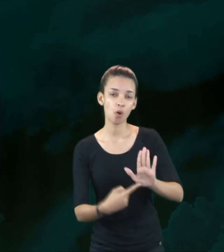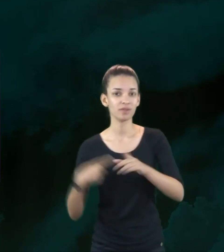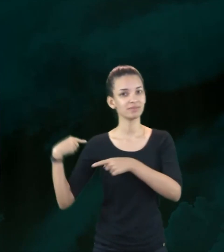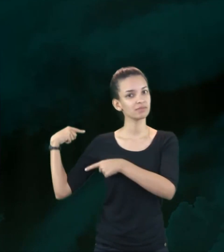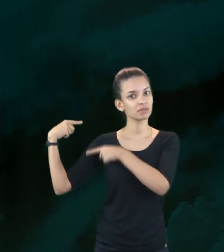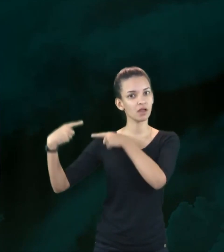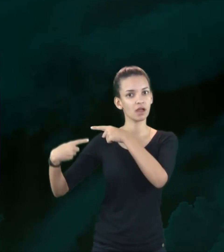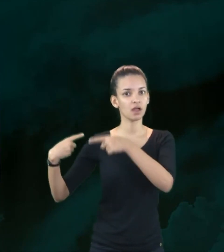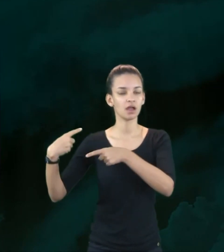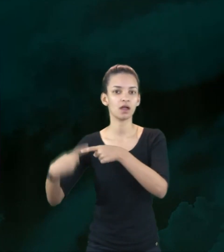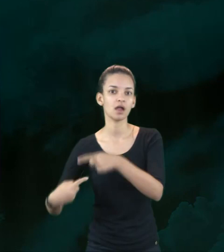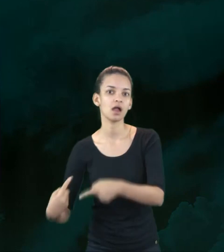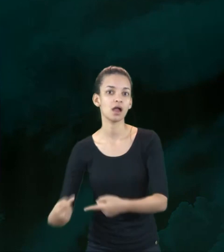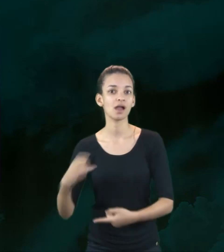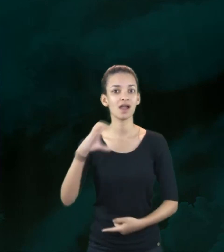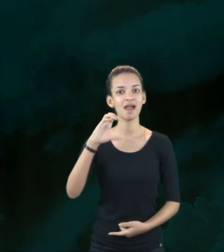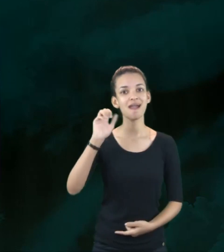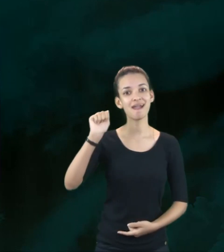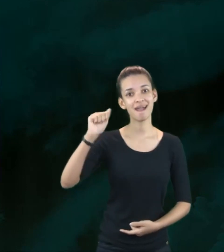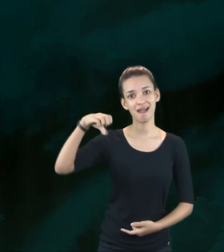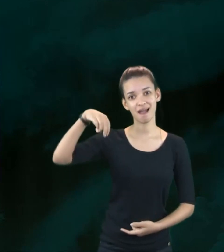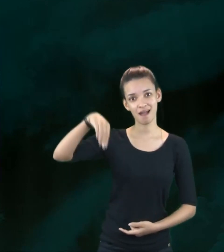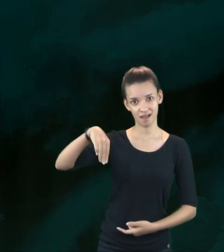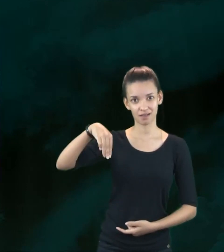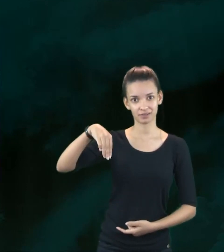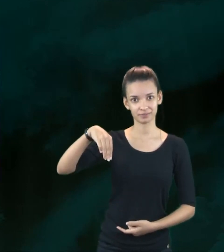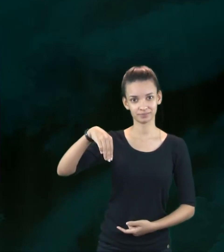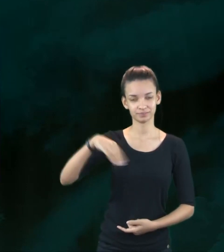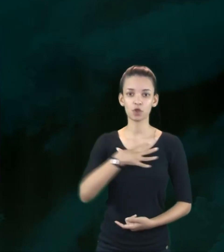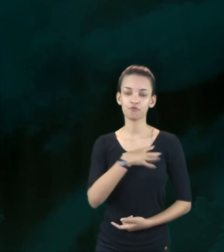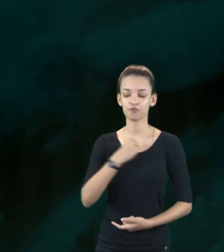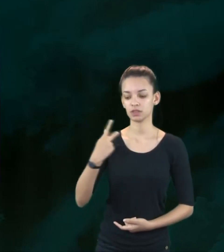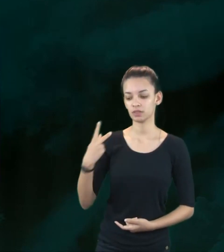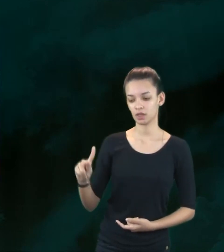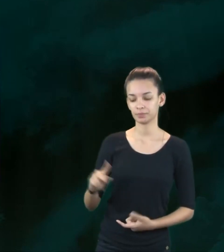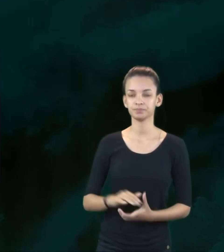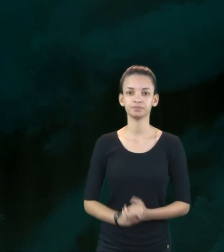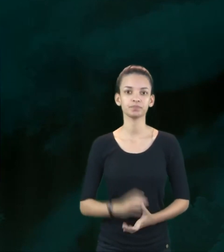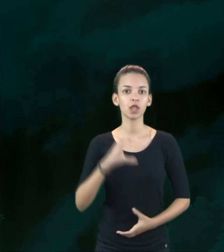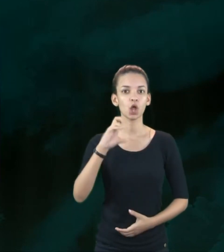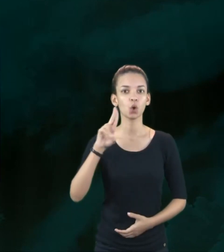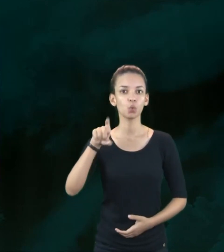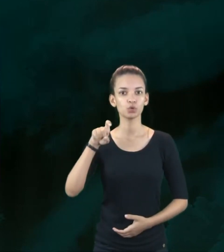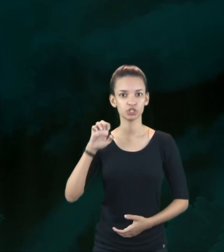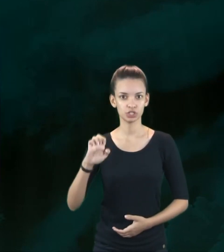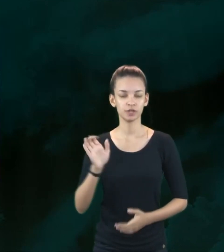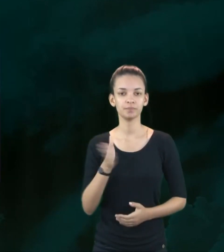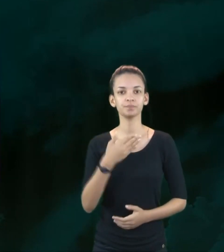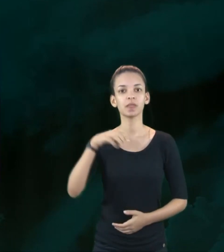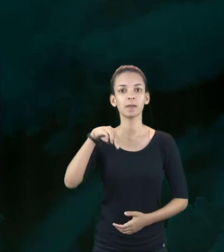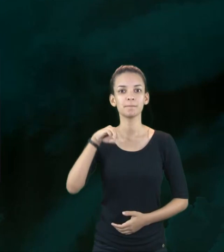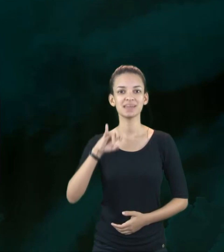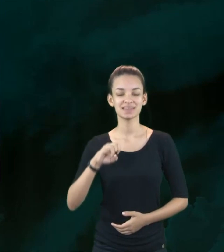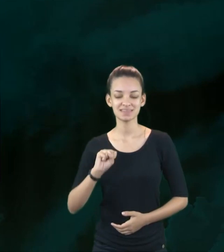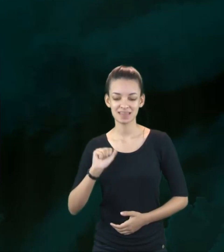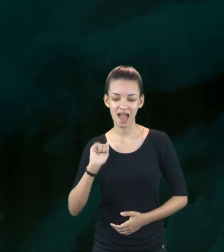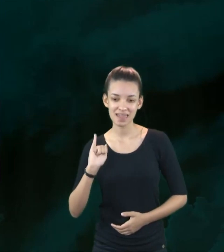Cã. Os filhos de Cã são Cuxi, Misraim, Puti e